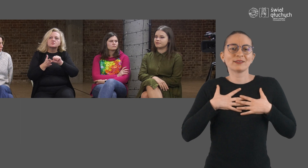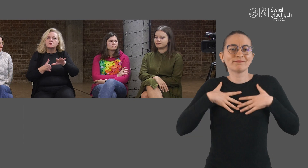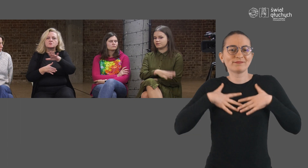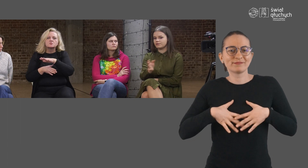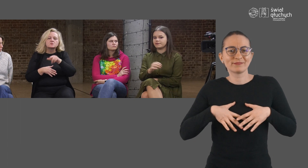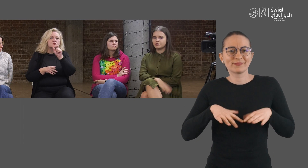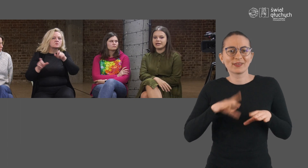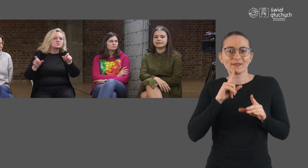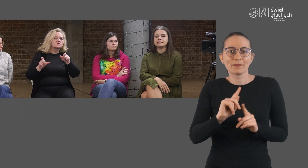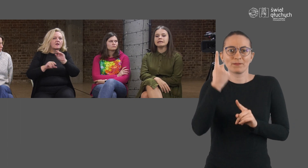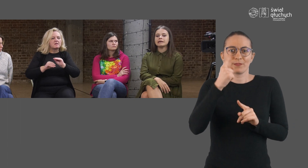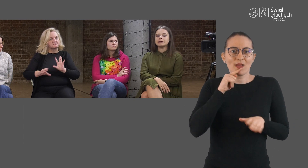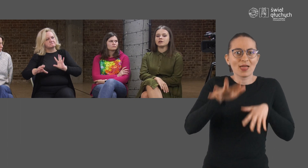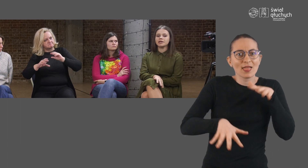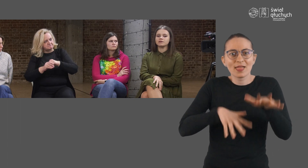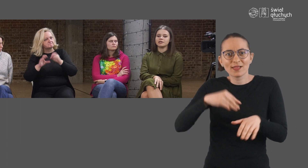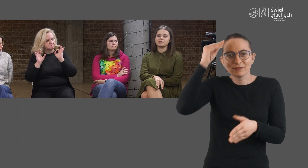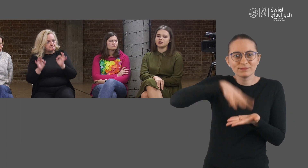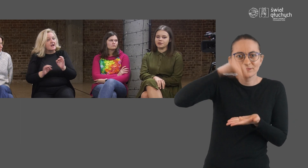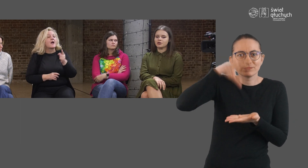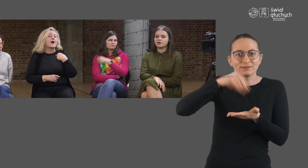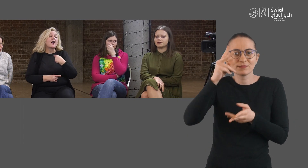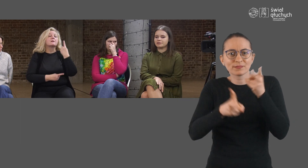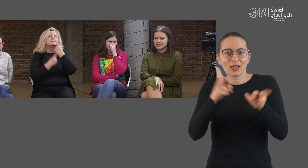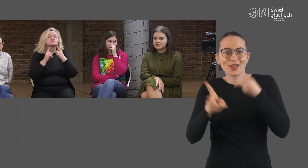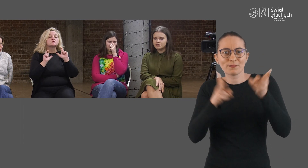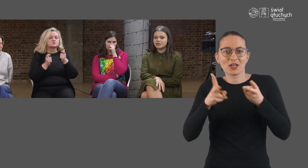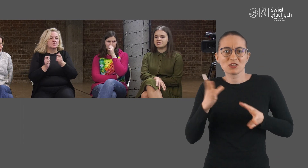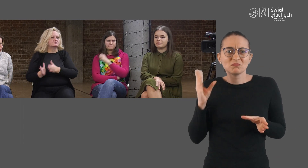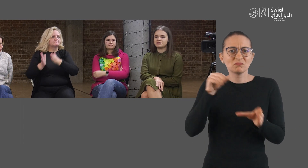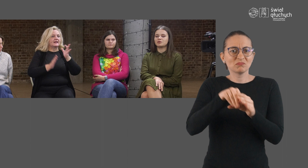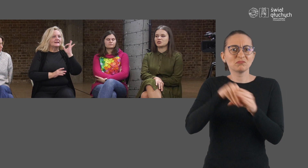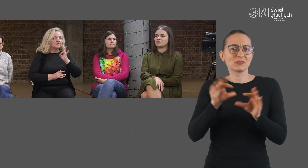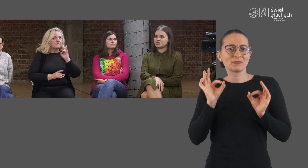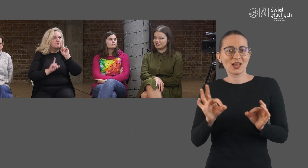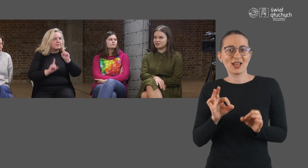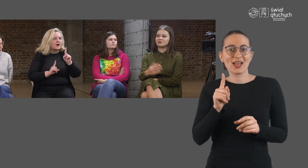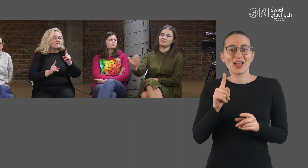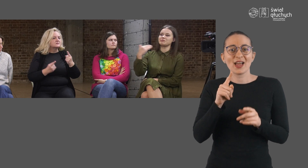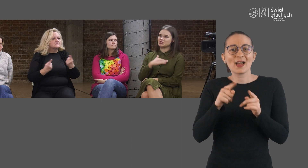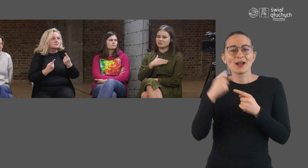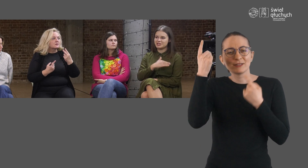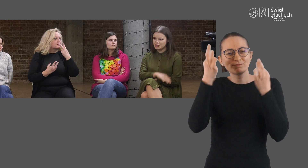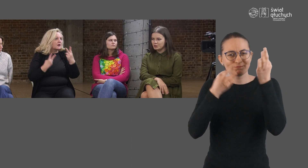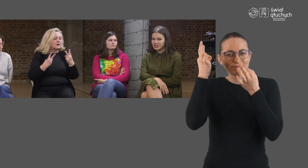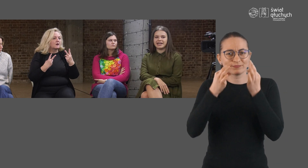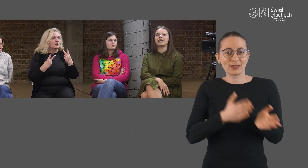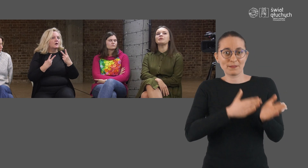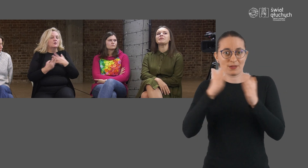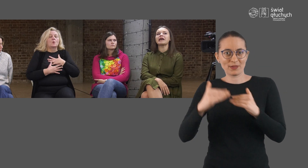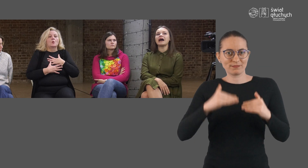środowiska edukacji. Natomiast uważam, że dopiero gimnazjum pokazała prawdziwą szkołę życia, że dosłownie mnie